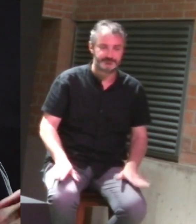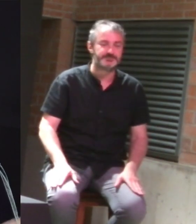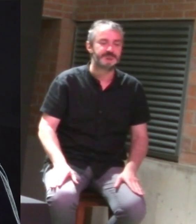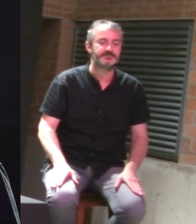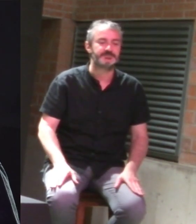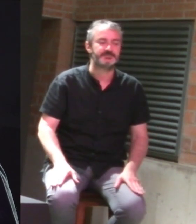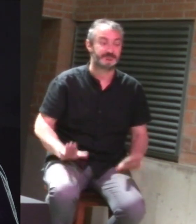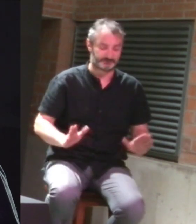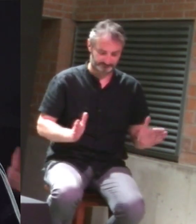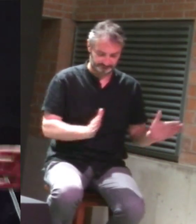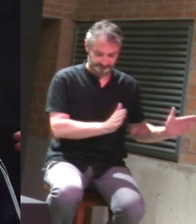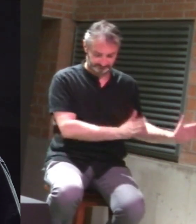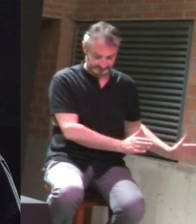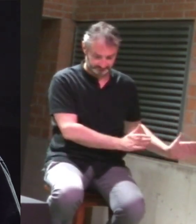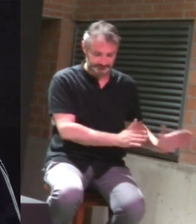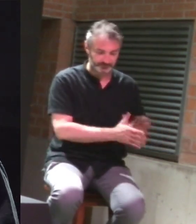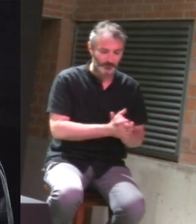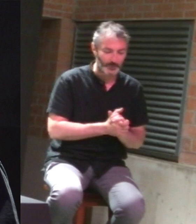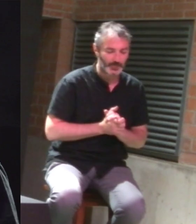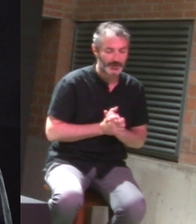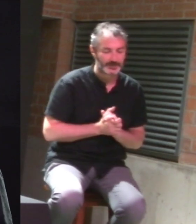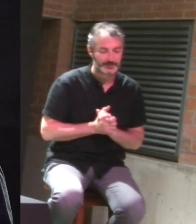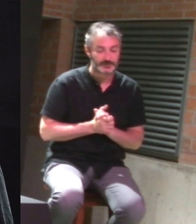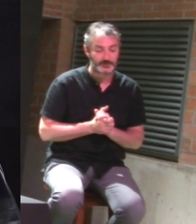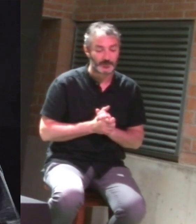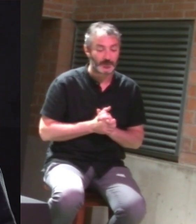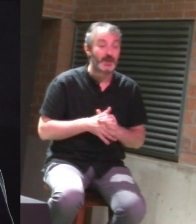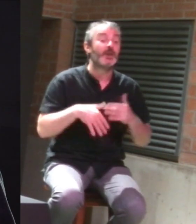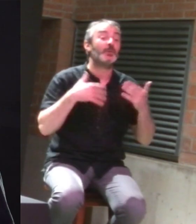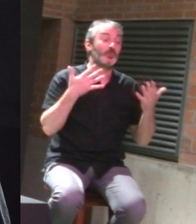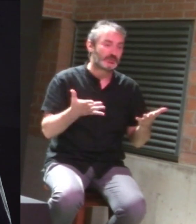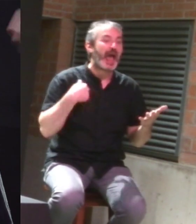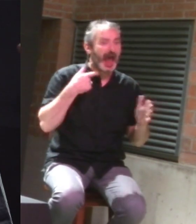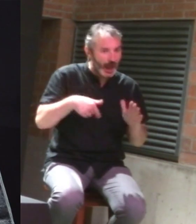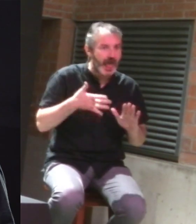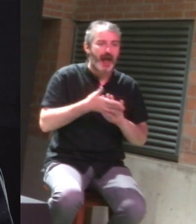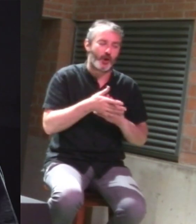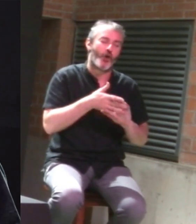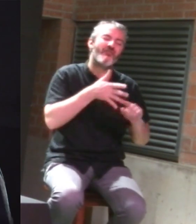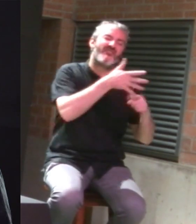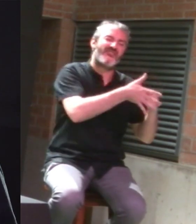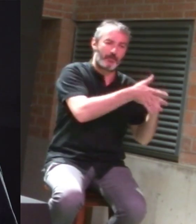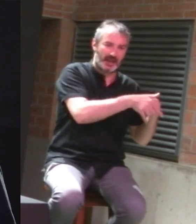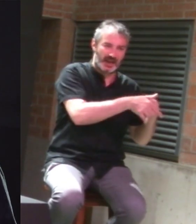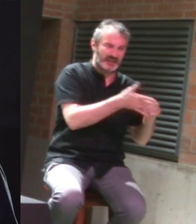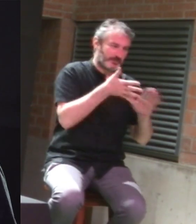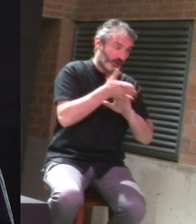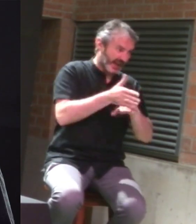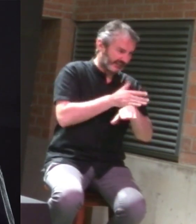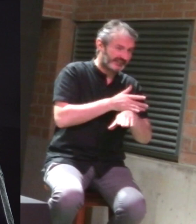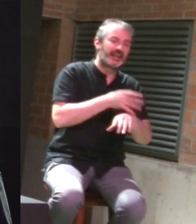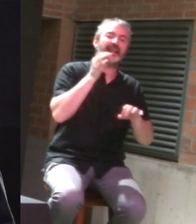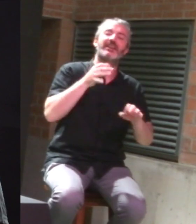Bien, dejando claro, por tanto, que la idea que predominaba de que las fábricas, vamos a entrar ya en el tema, eran espacios